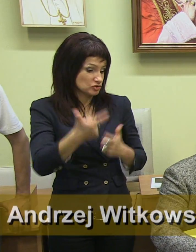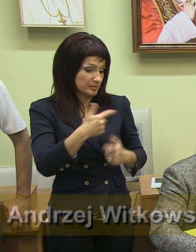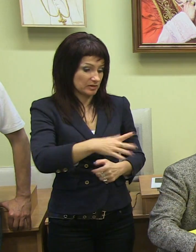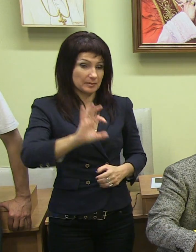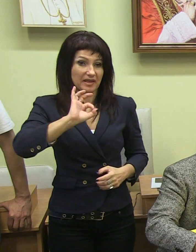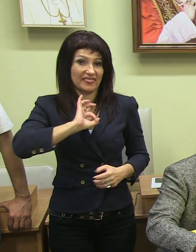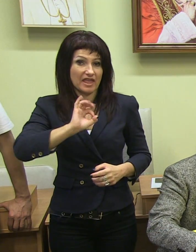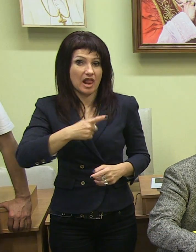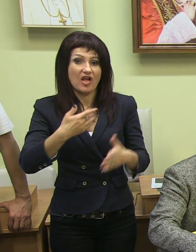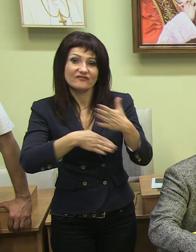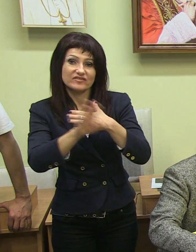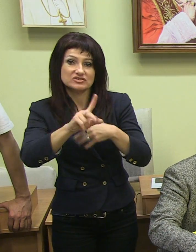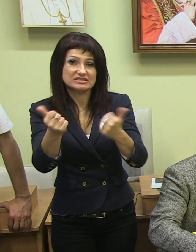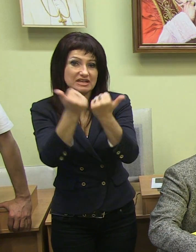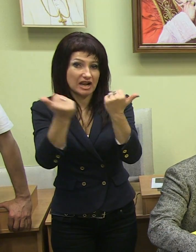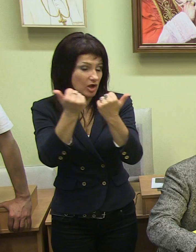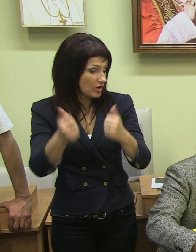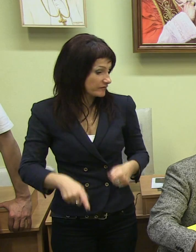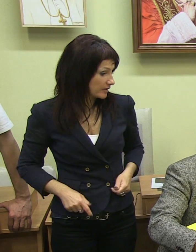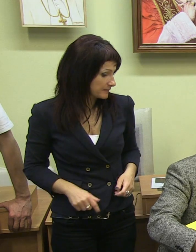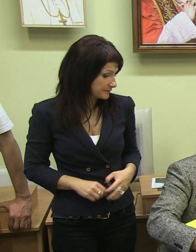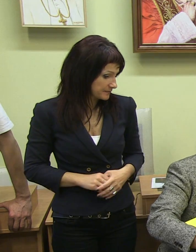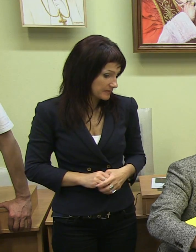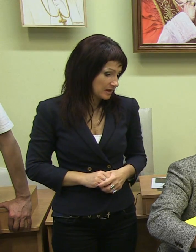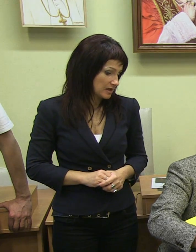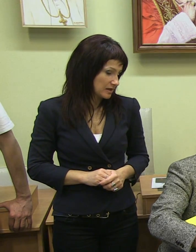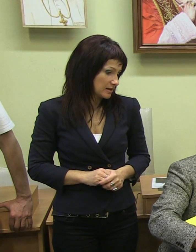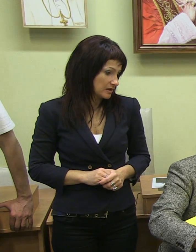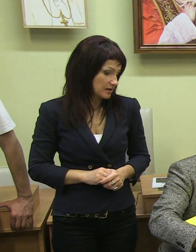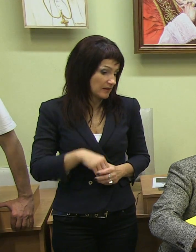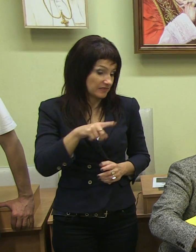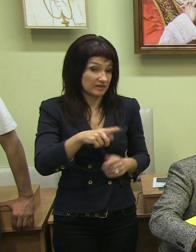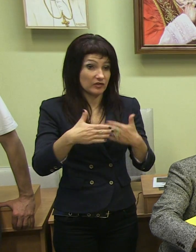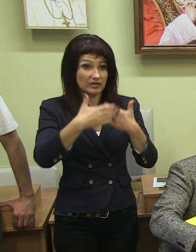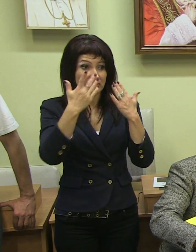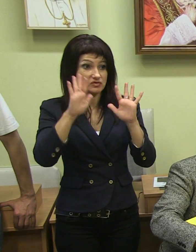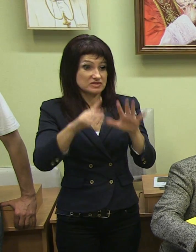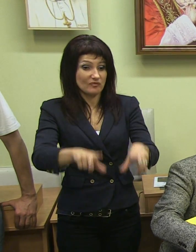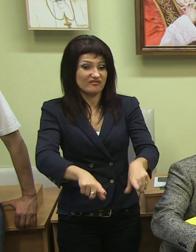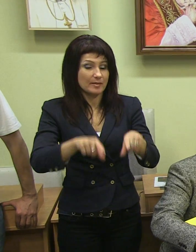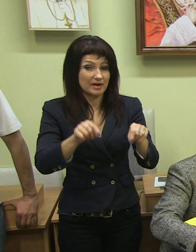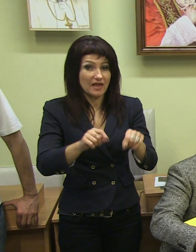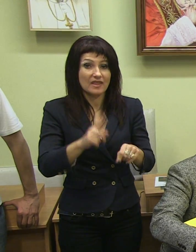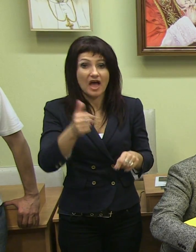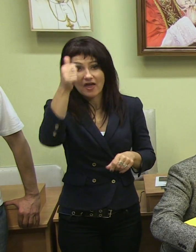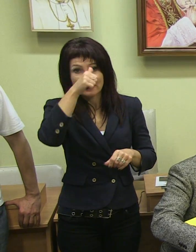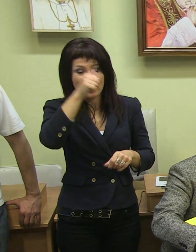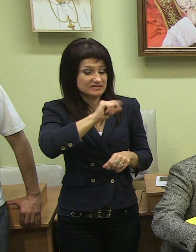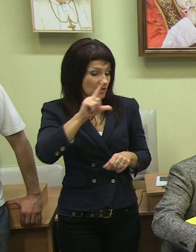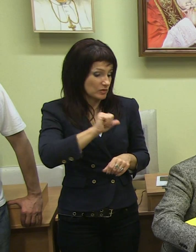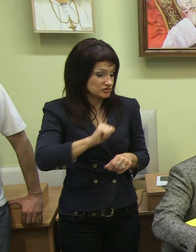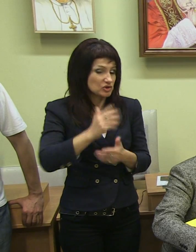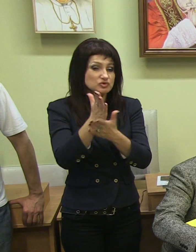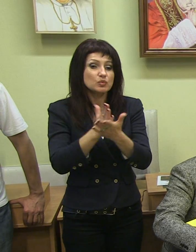medal. Wyszedł z Krakowa i tego dnia został wybrany, a nazwał się